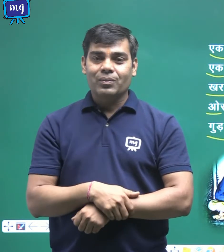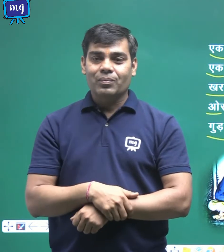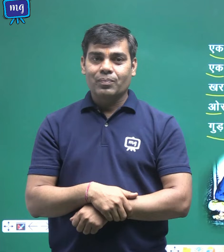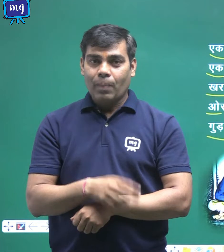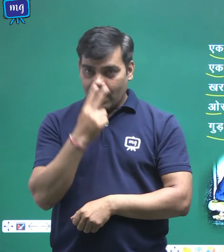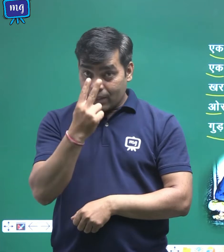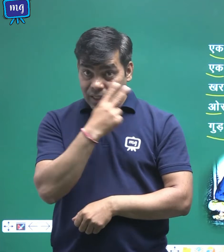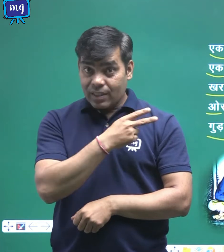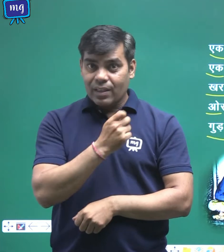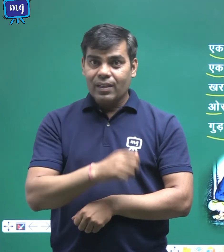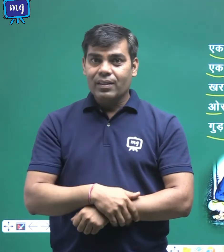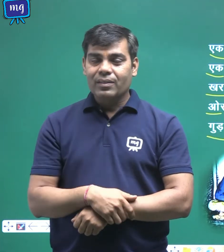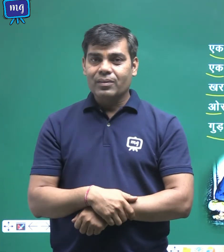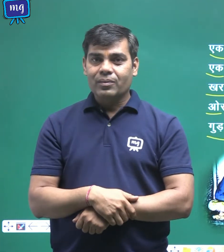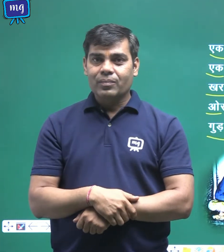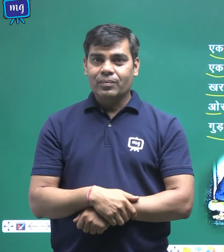दिखाई दे रहा है।